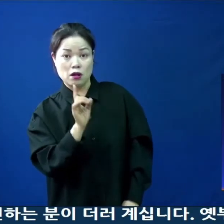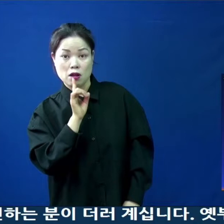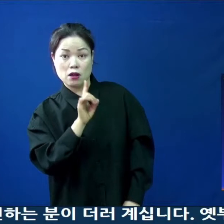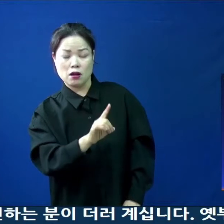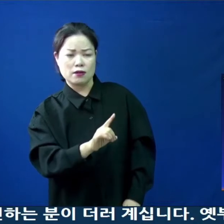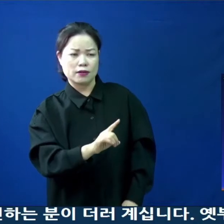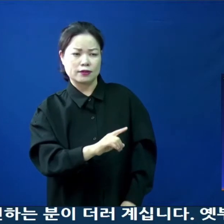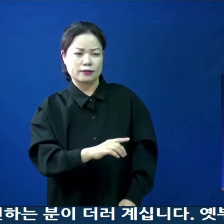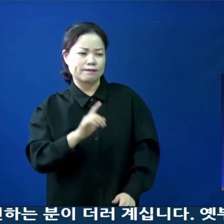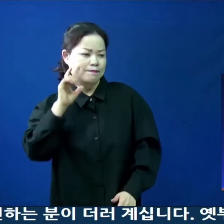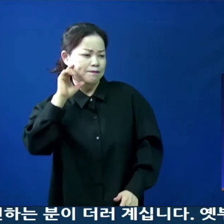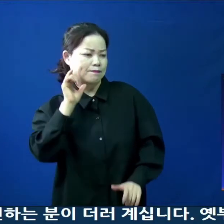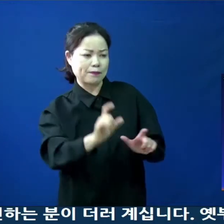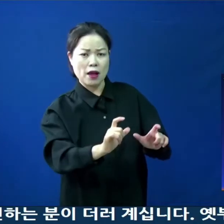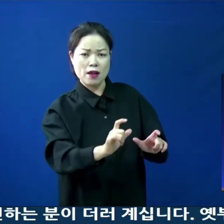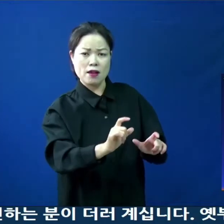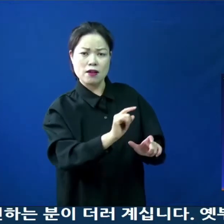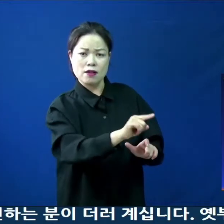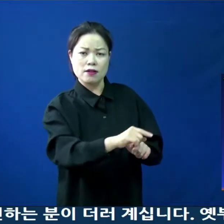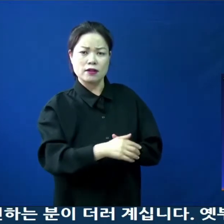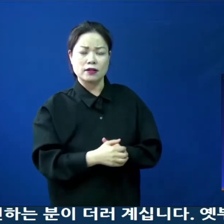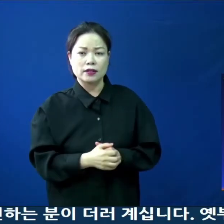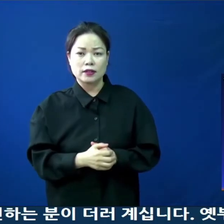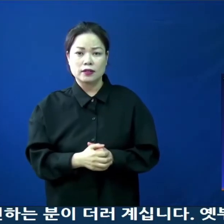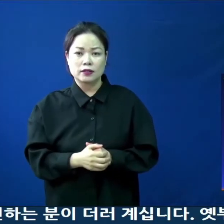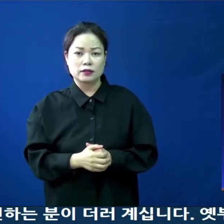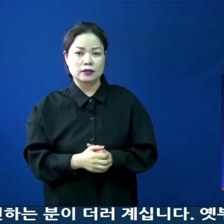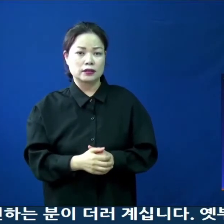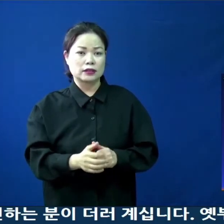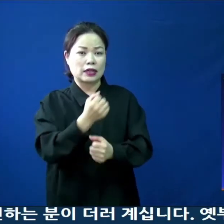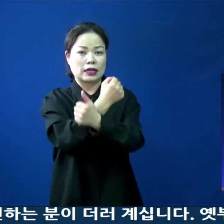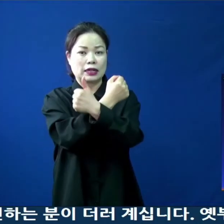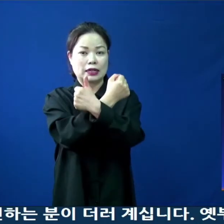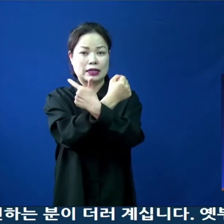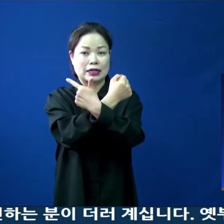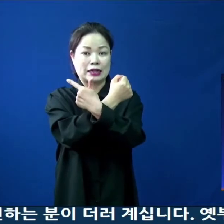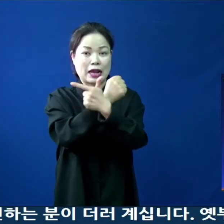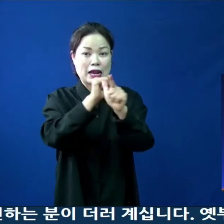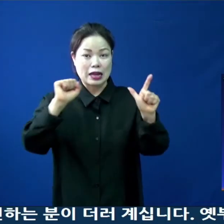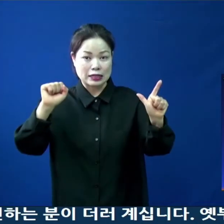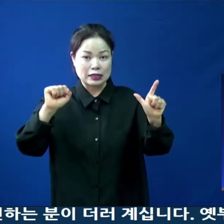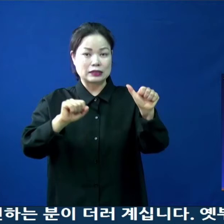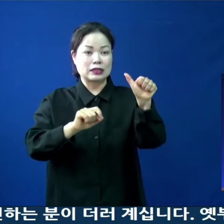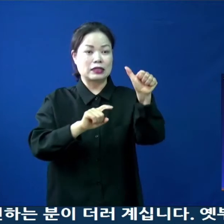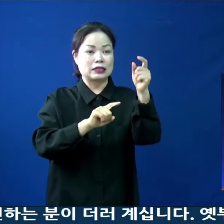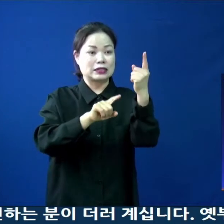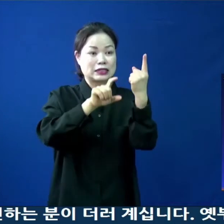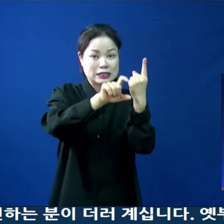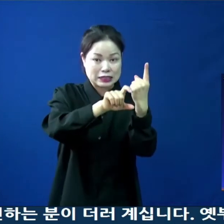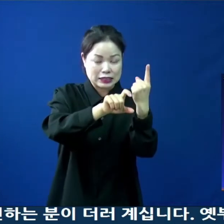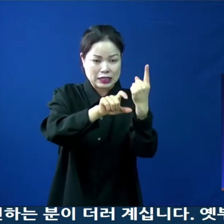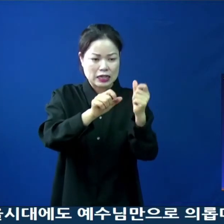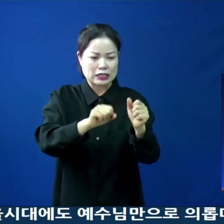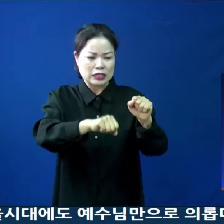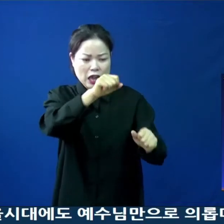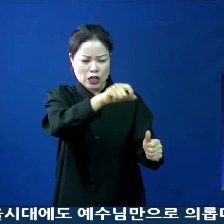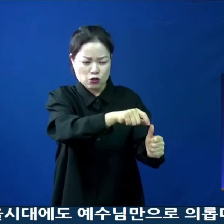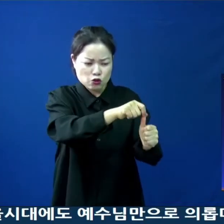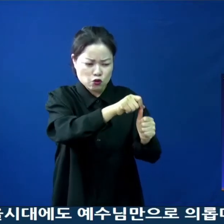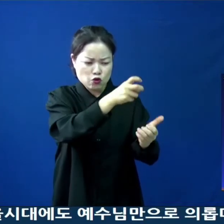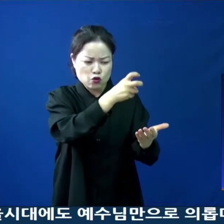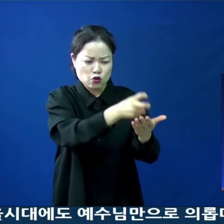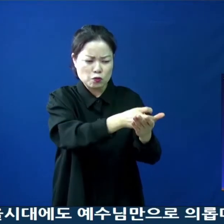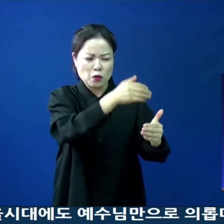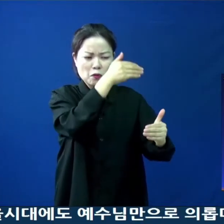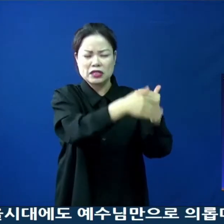이야기합니까? 아주 격하게 반응하죠. 갈라디아서 1장에 보면 행위 구원을 주장하는